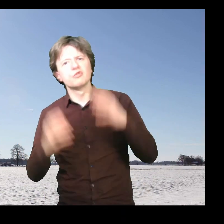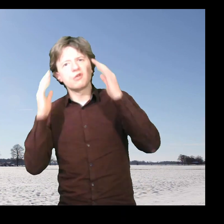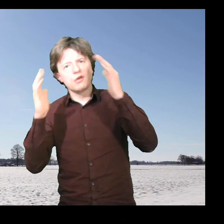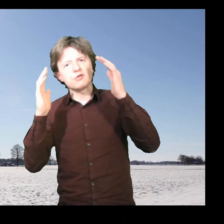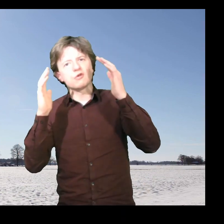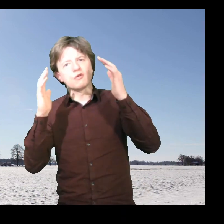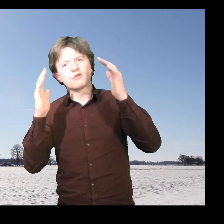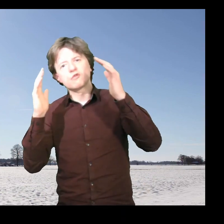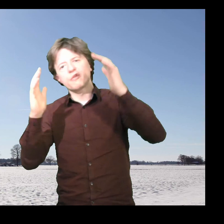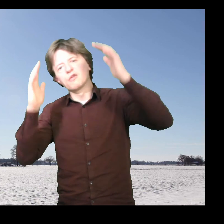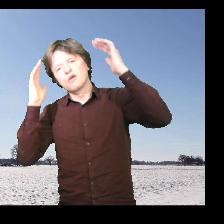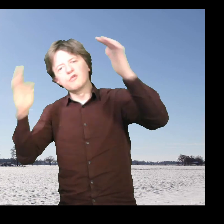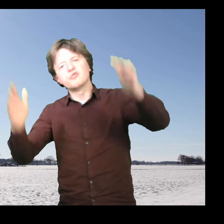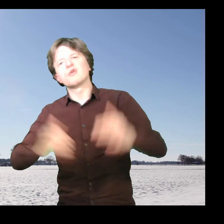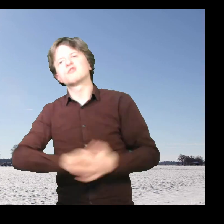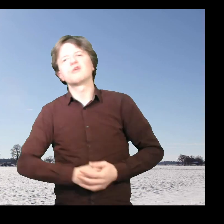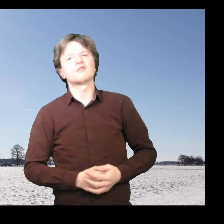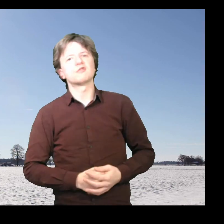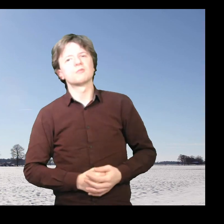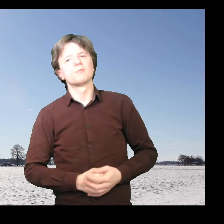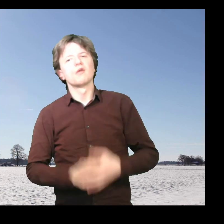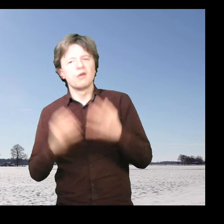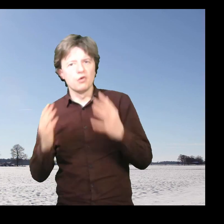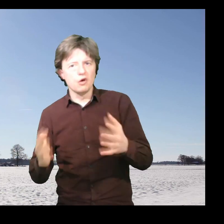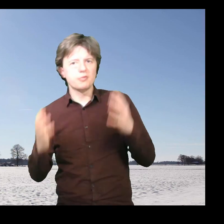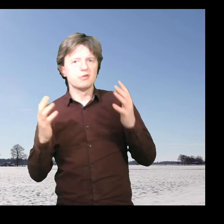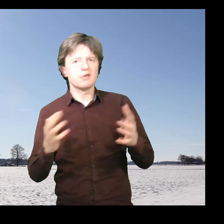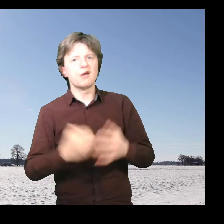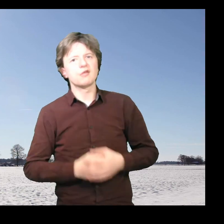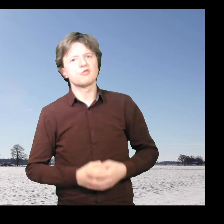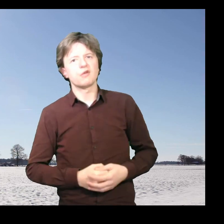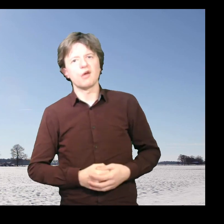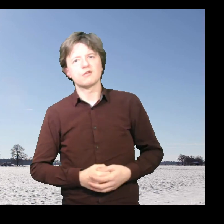de indruk is van influencer Jezus. Ik hoop dat jij dan ook weer kijkt.